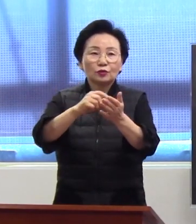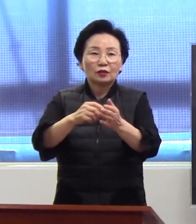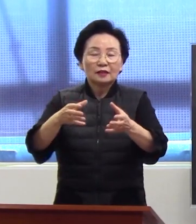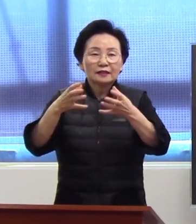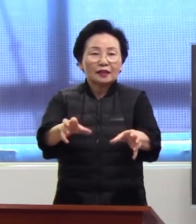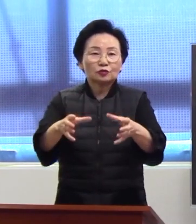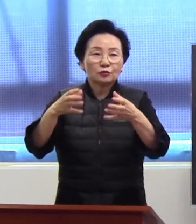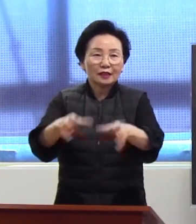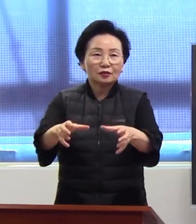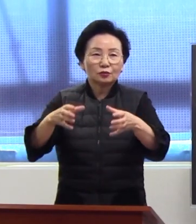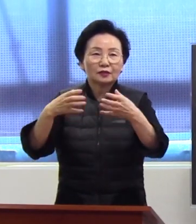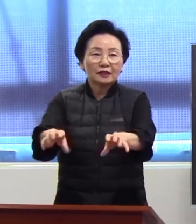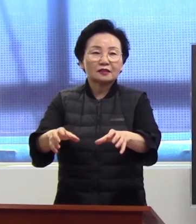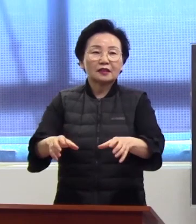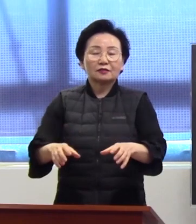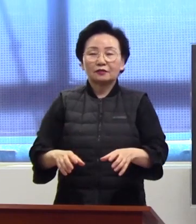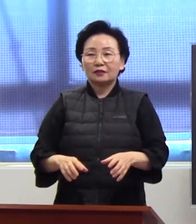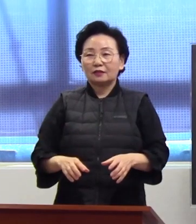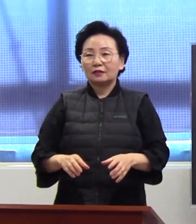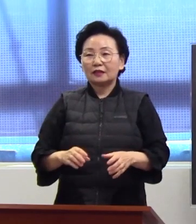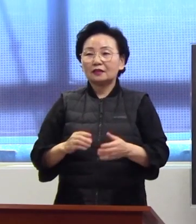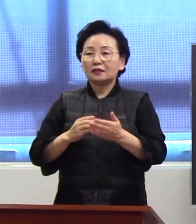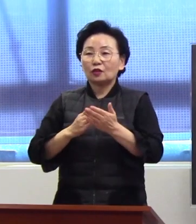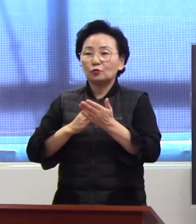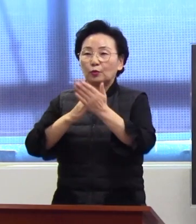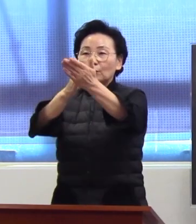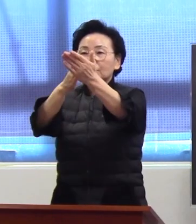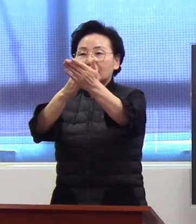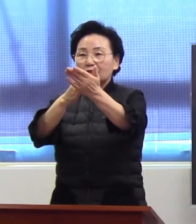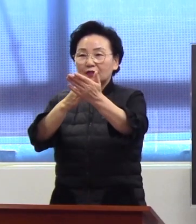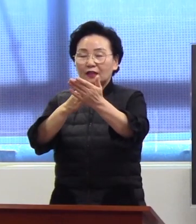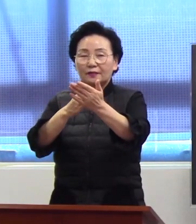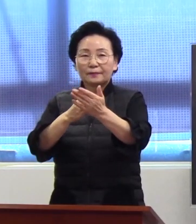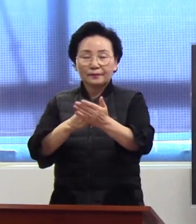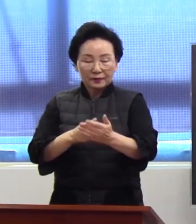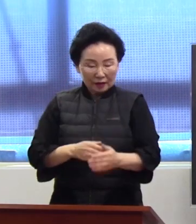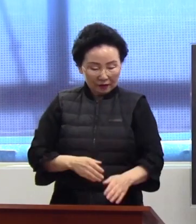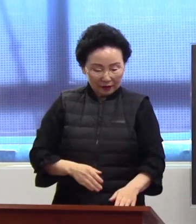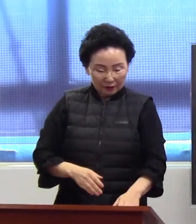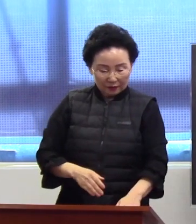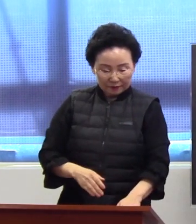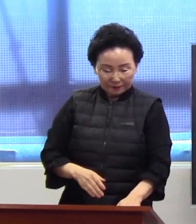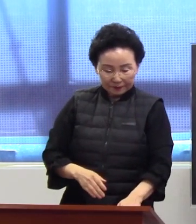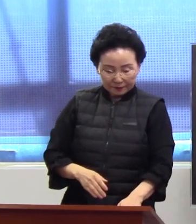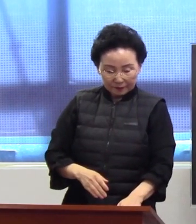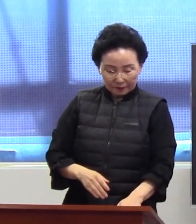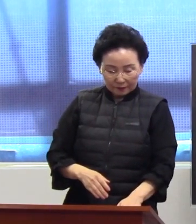정도 깨진다는 거예요. 깨진다고 보고를 한 거야. 그러니까는